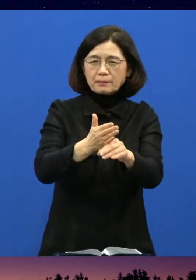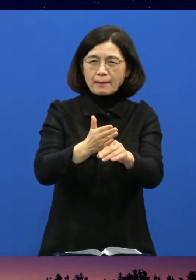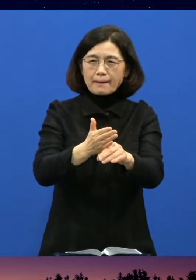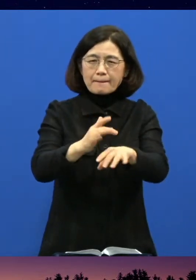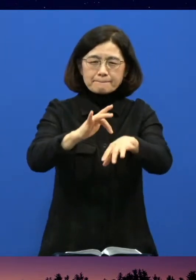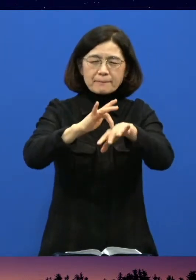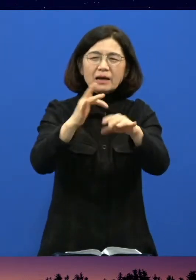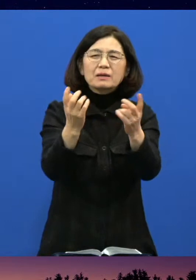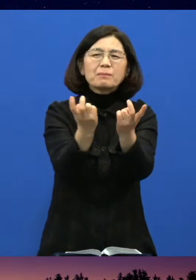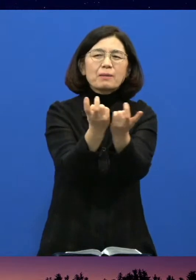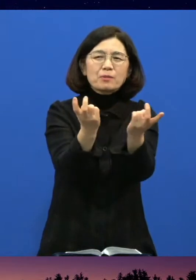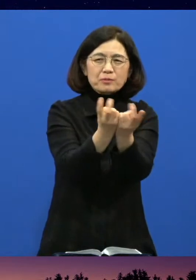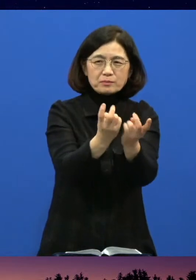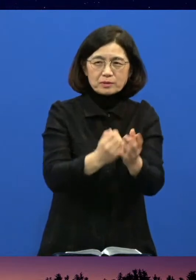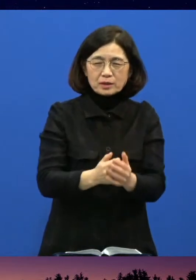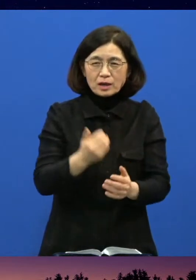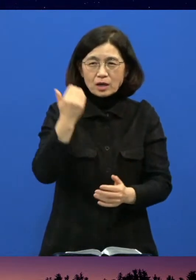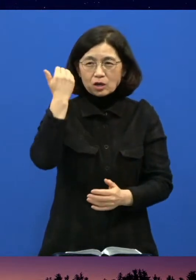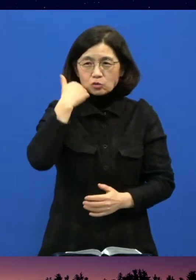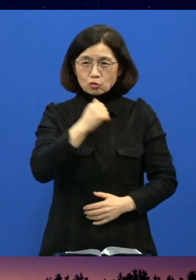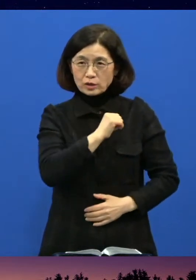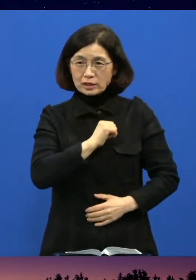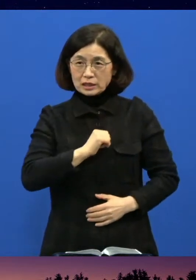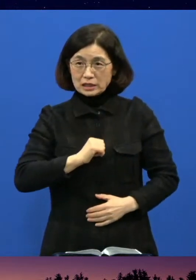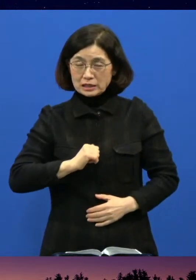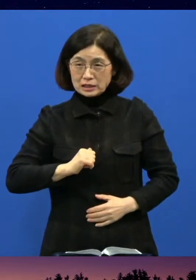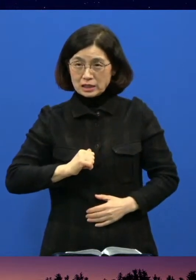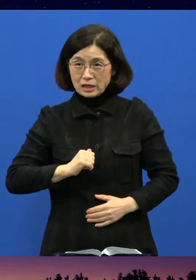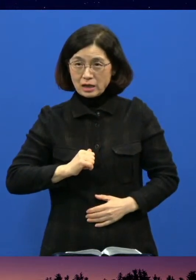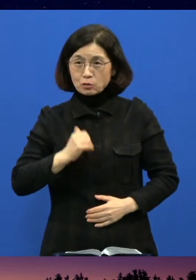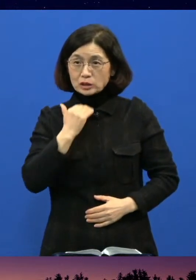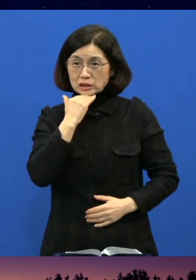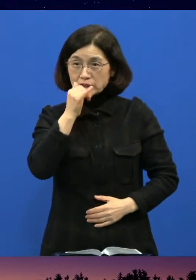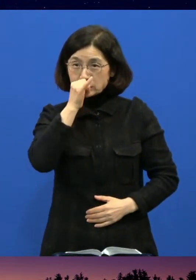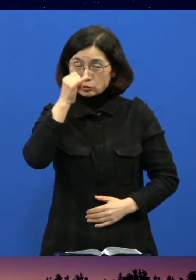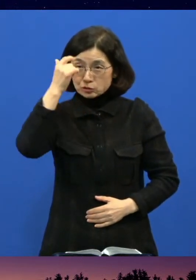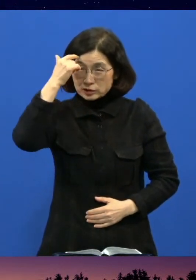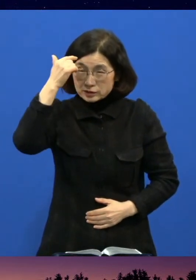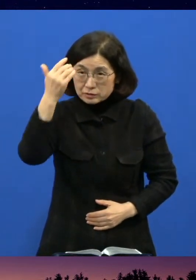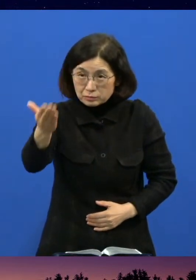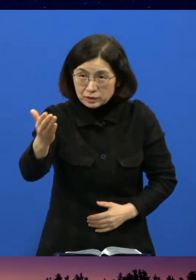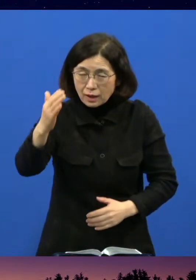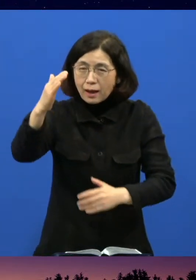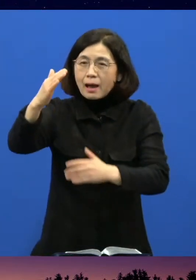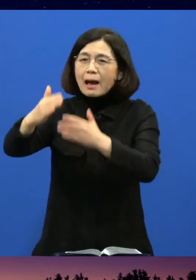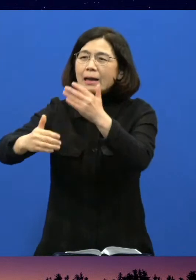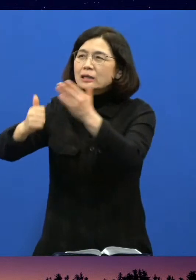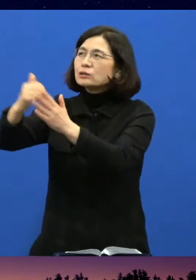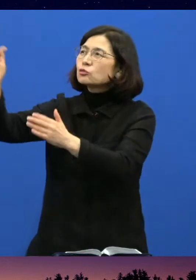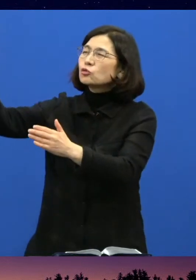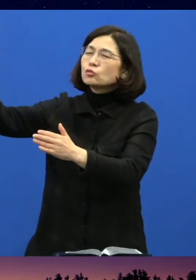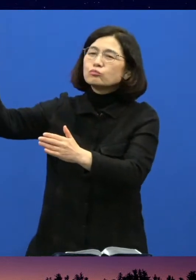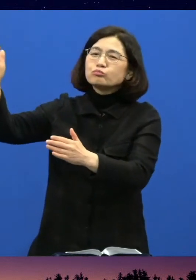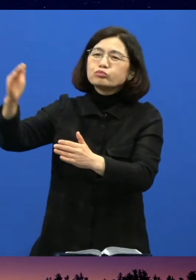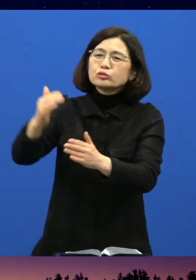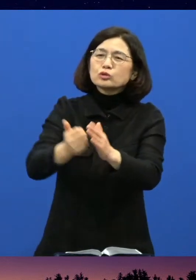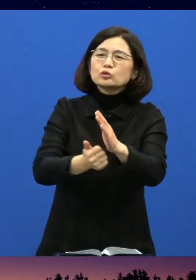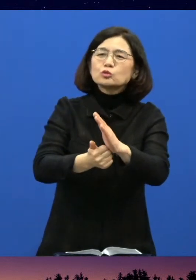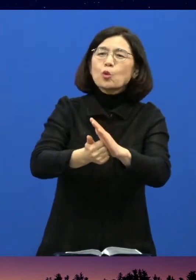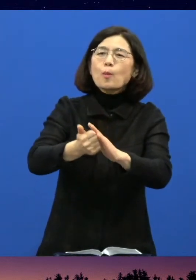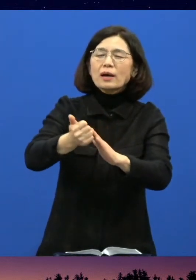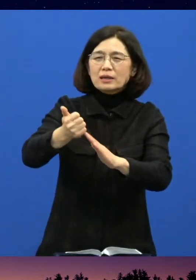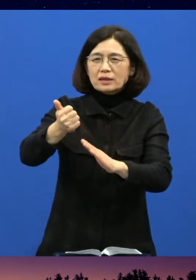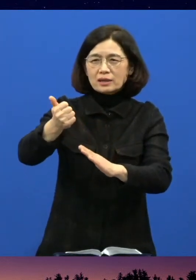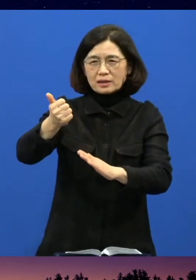여러분, 누가 인내하며 기다릴 수 있습니까? 소망이 그로부터 나온다는 걸 알기 때문에, 아는 사람. 나의 소망이